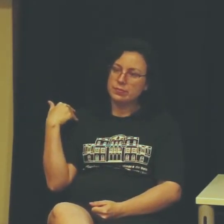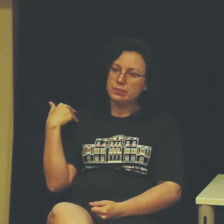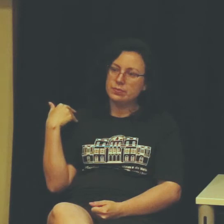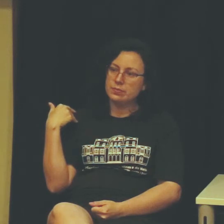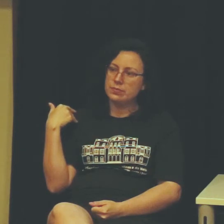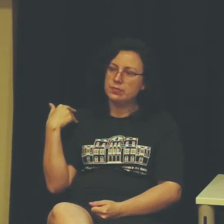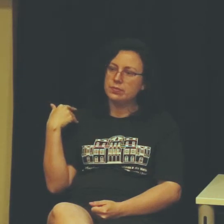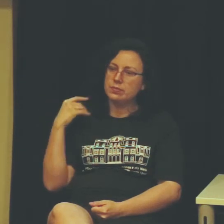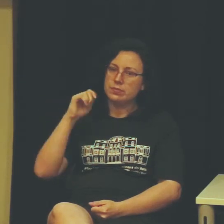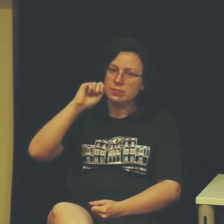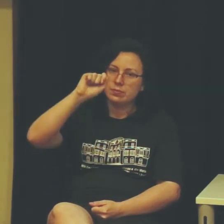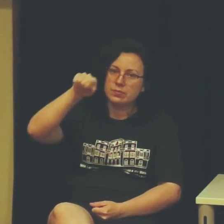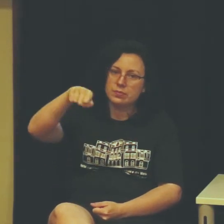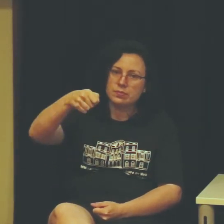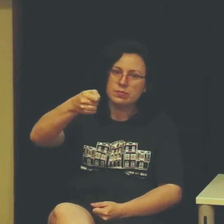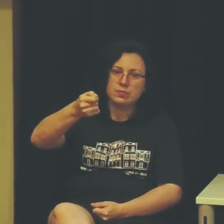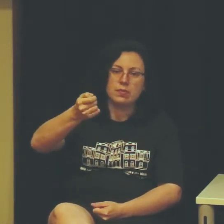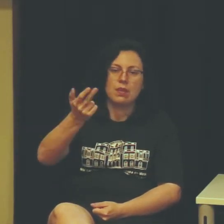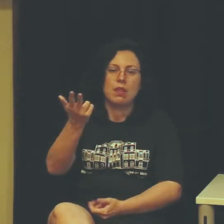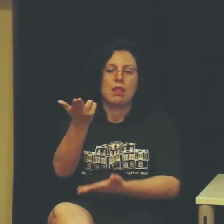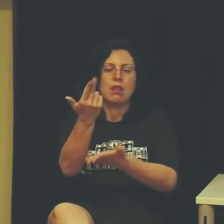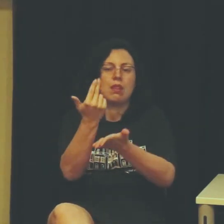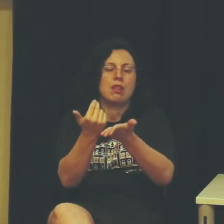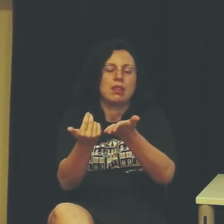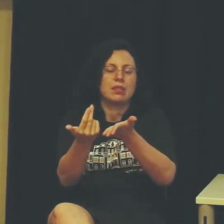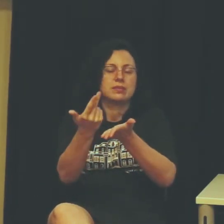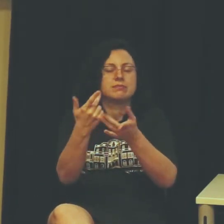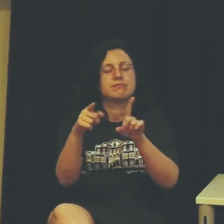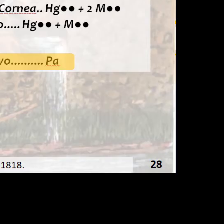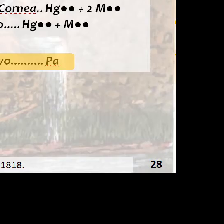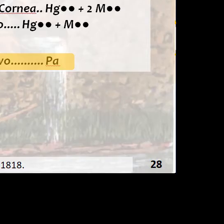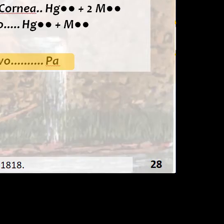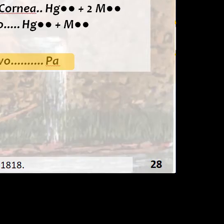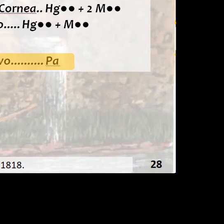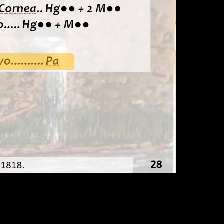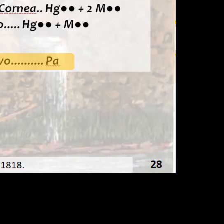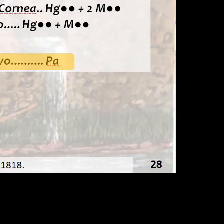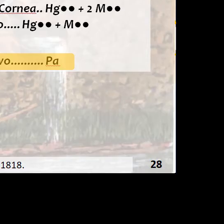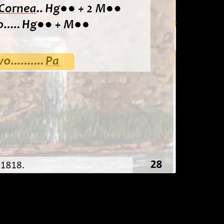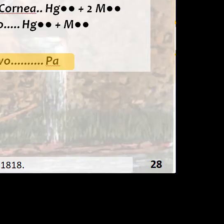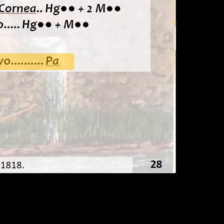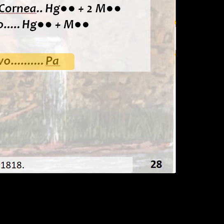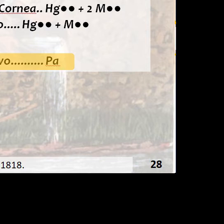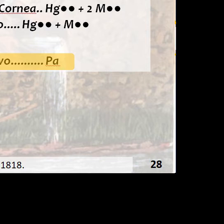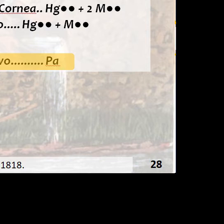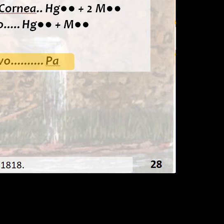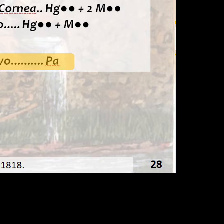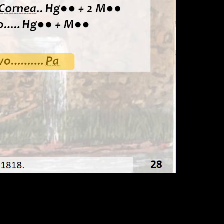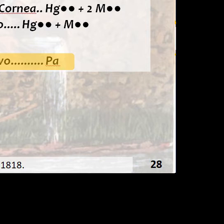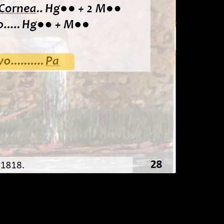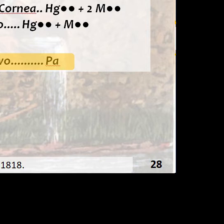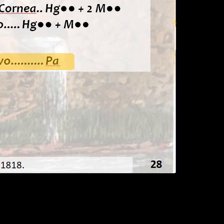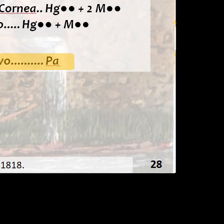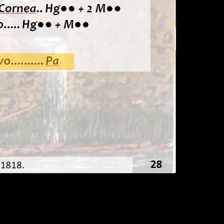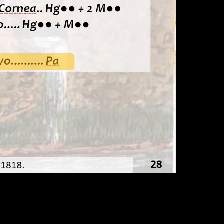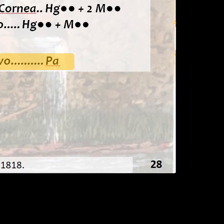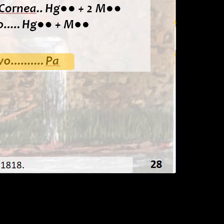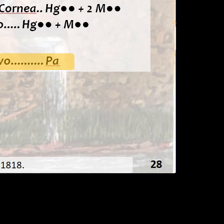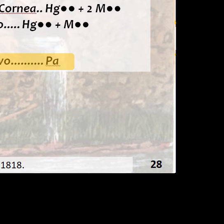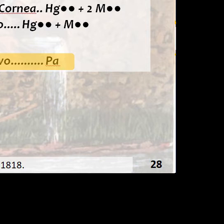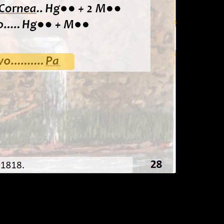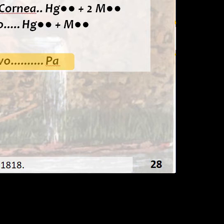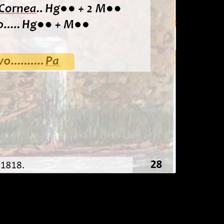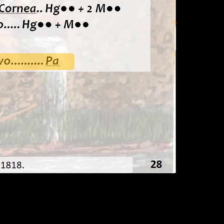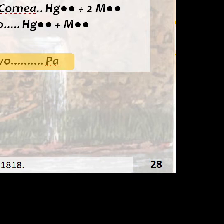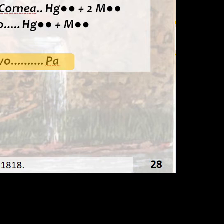davam símbolos na forma de desenhos dos elementos químicos, começou a mudar para letras a partir dos trabalhos de